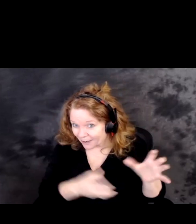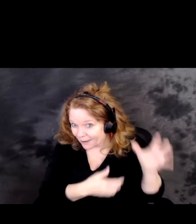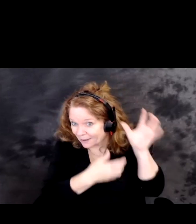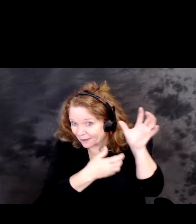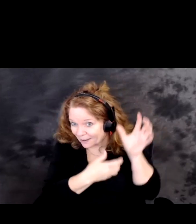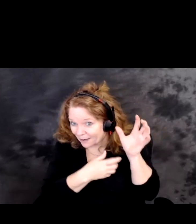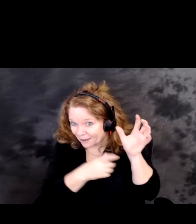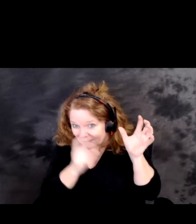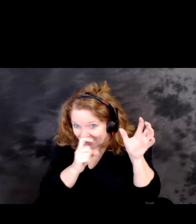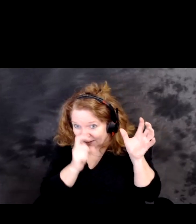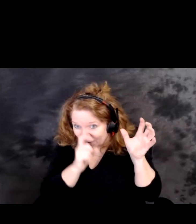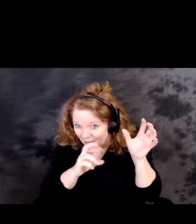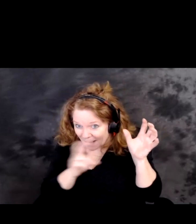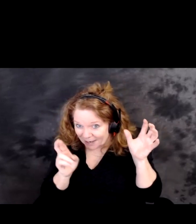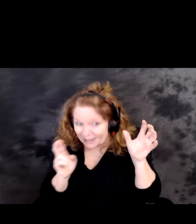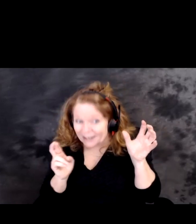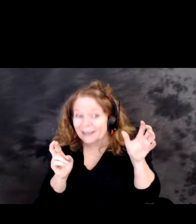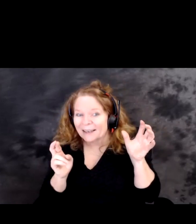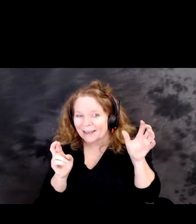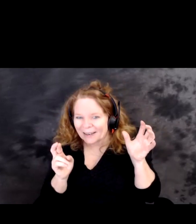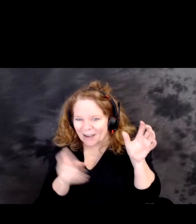Marvin, ¿están listos con su Marvin?